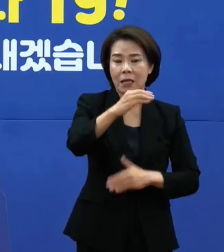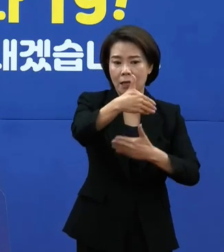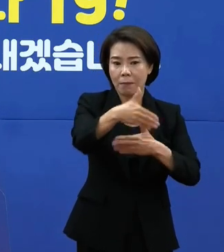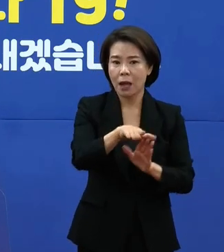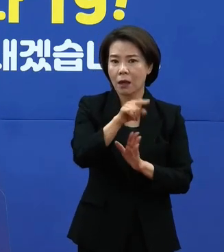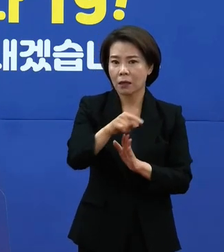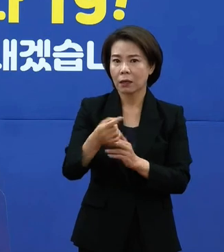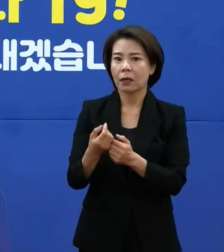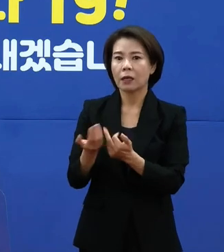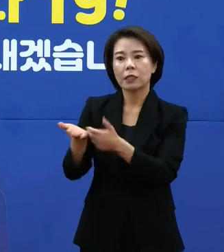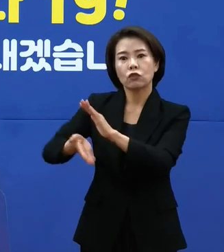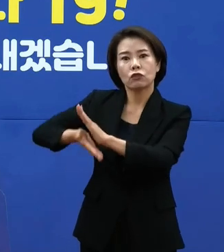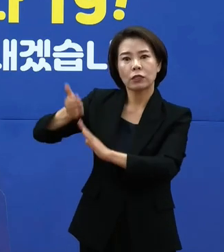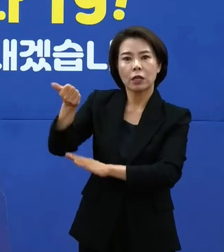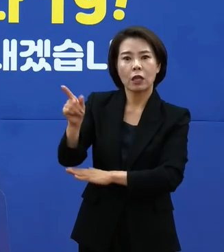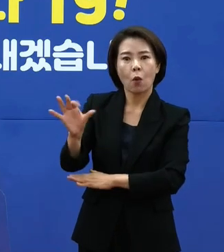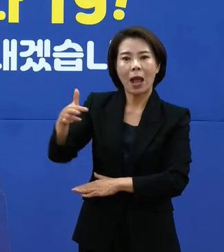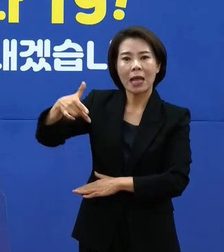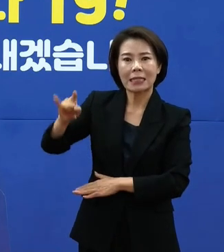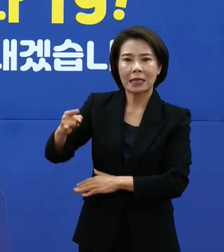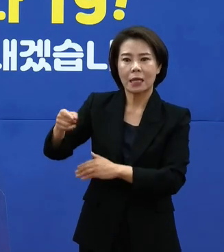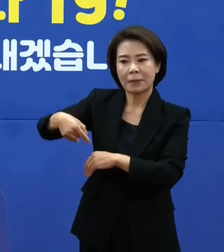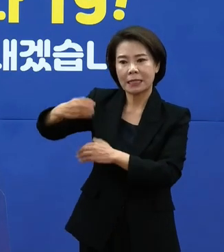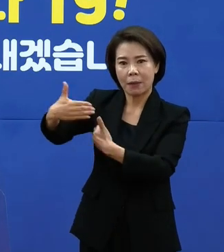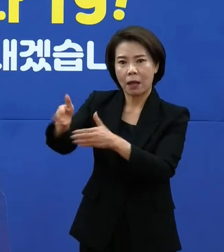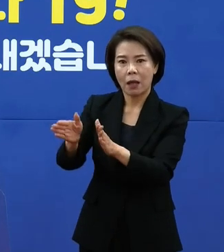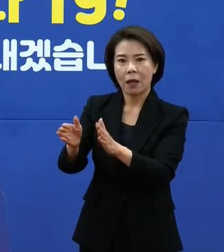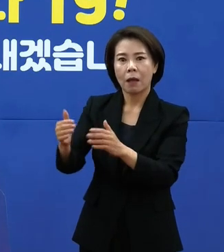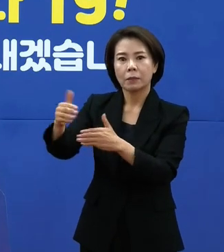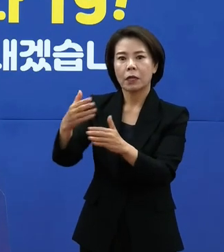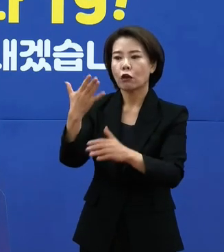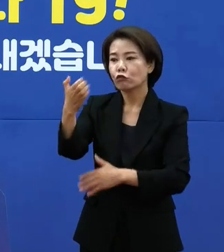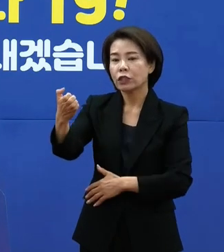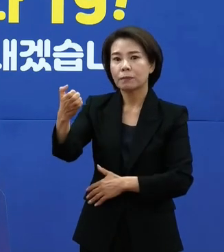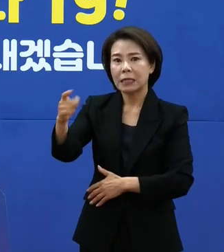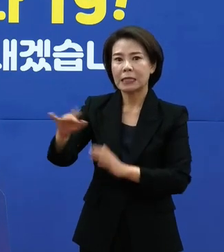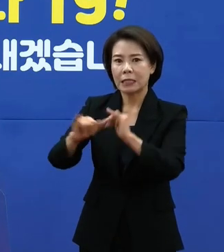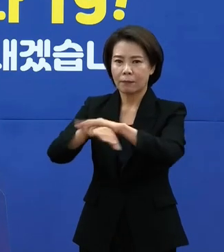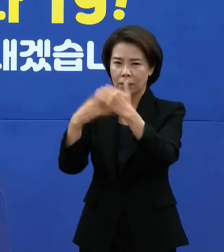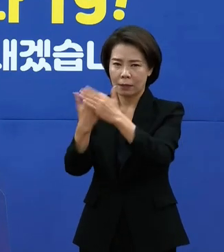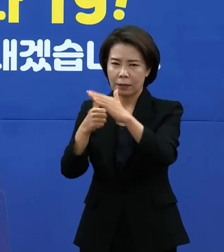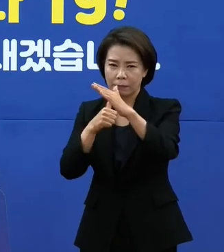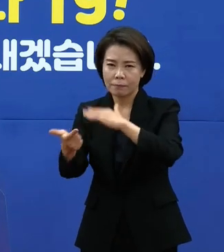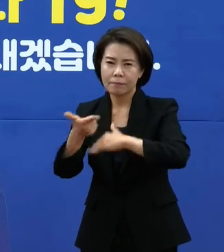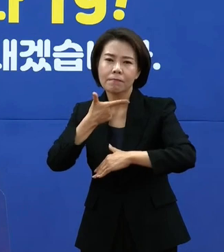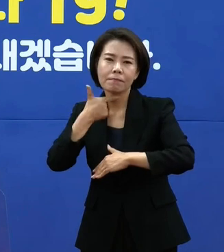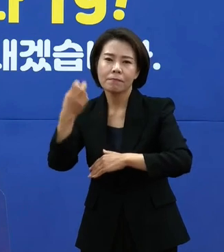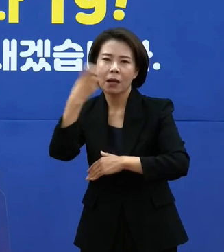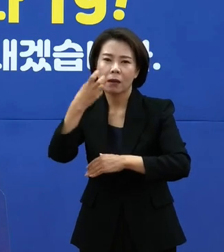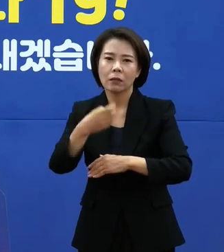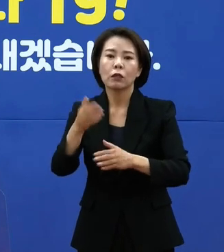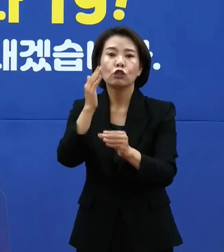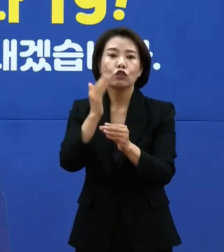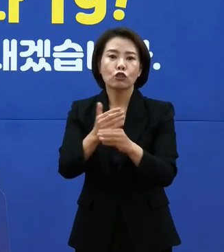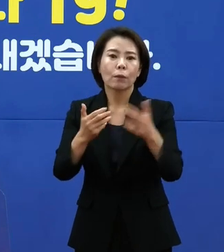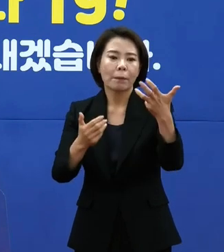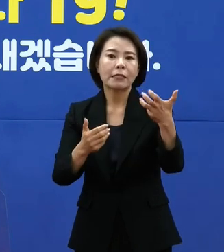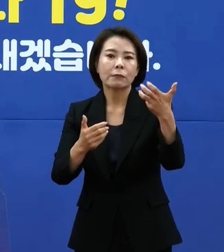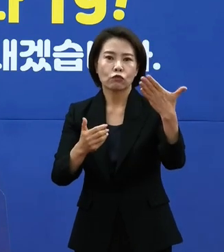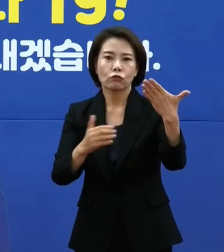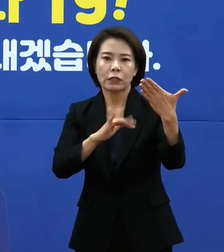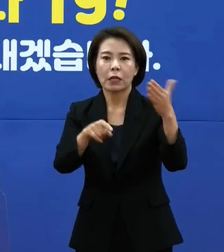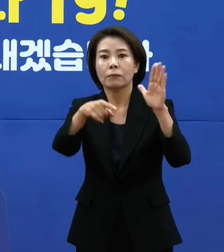PC방과 제주시 황제 PC방 방문자 91명이 진단검사를 받았고 이 중 89명이 음성으로